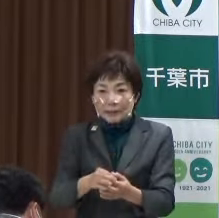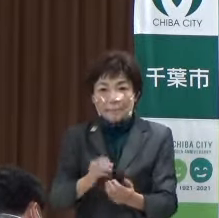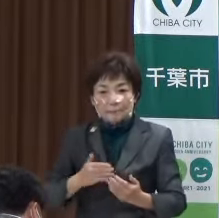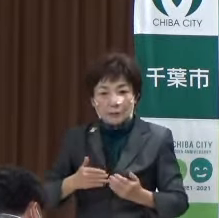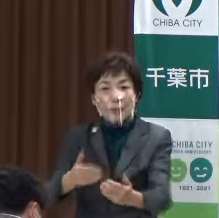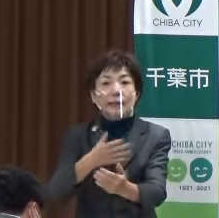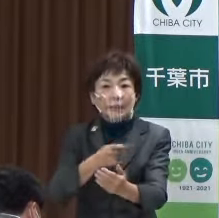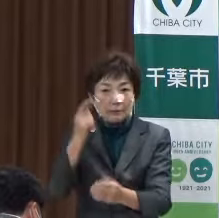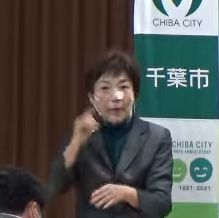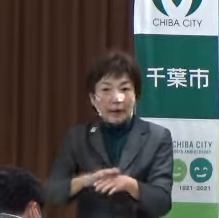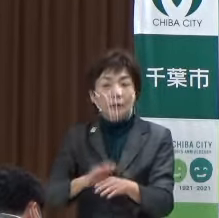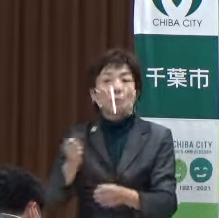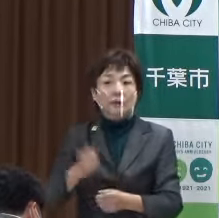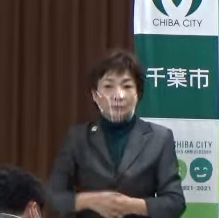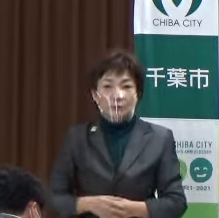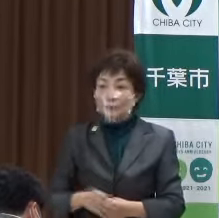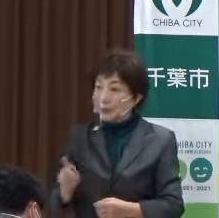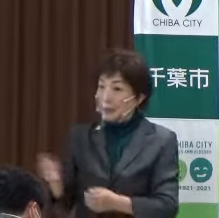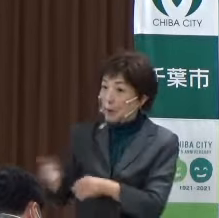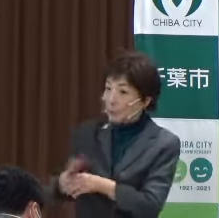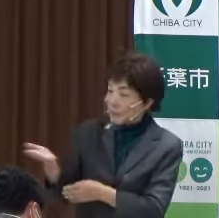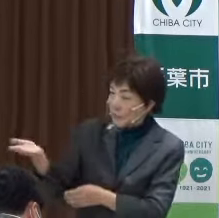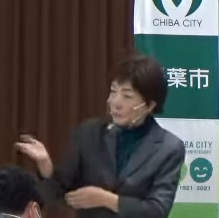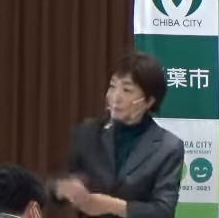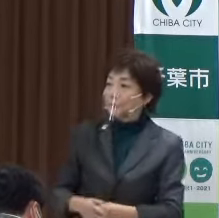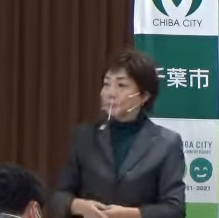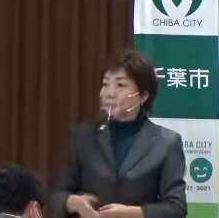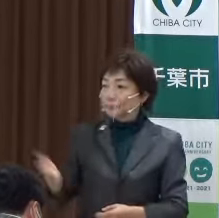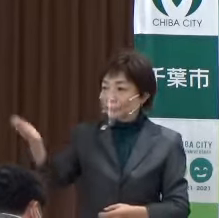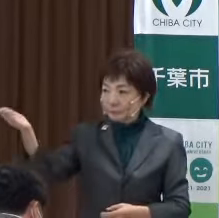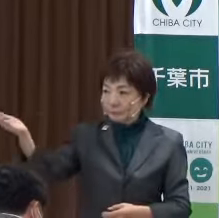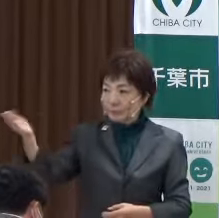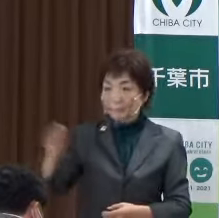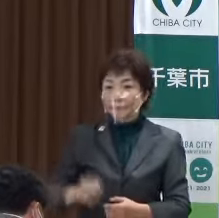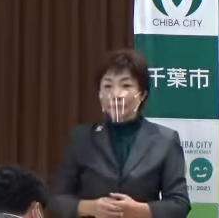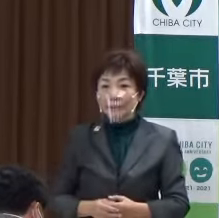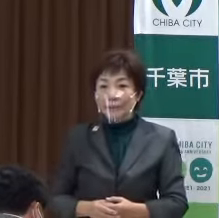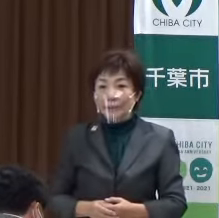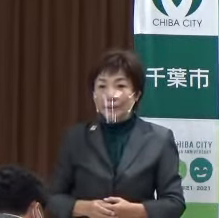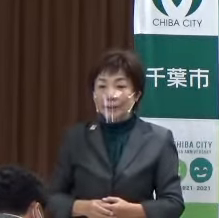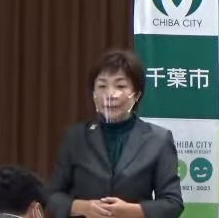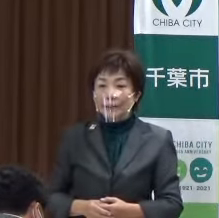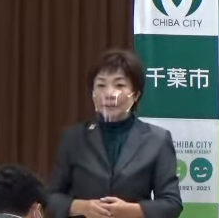臨んでいくという考え方です。何かご質問ある？